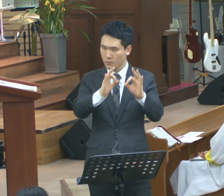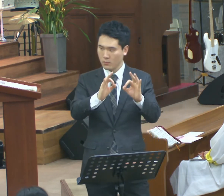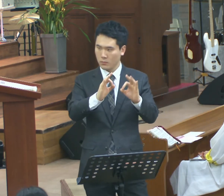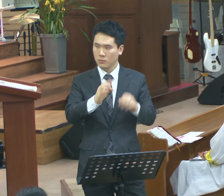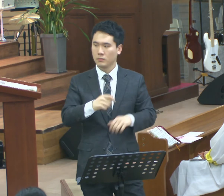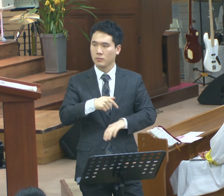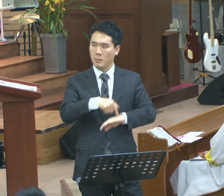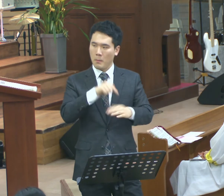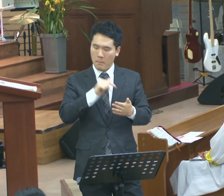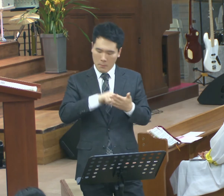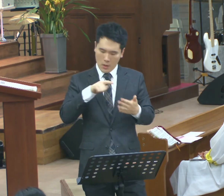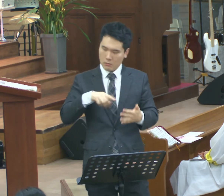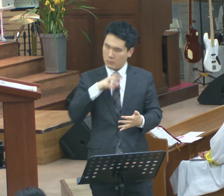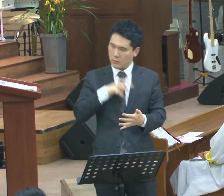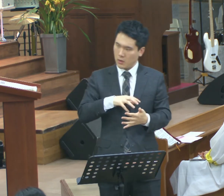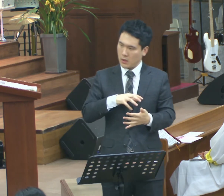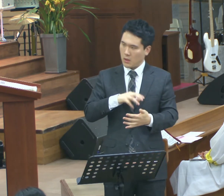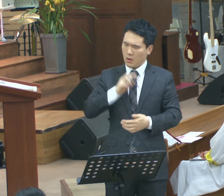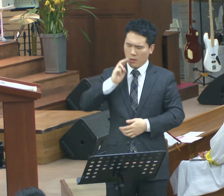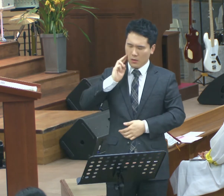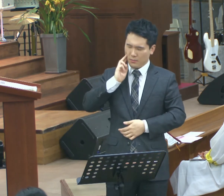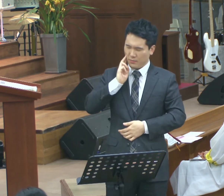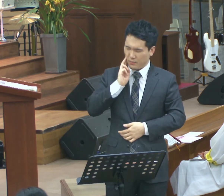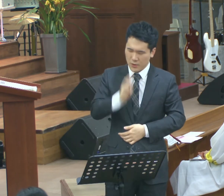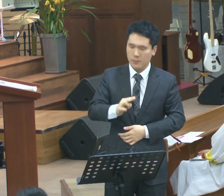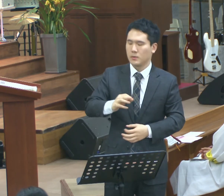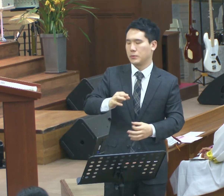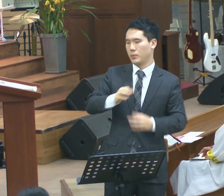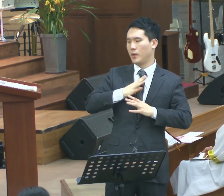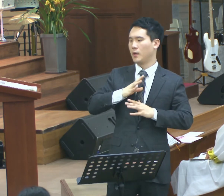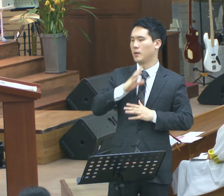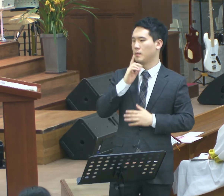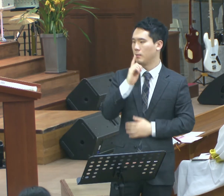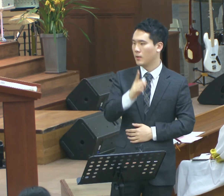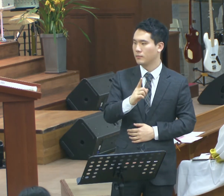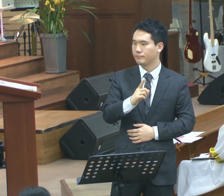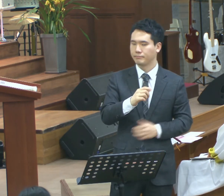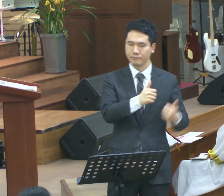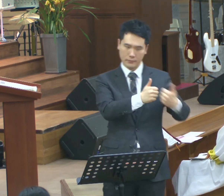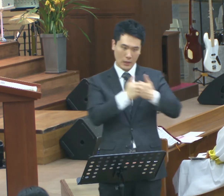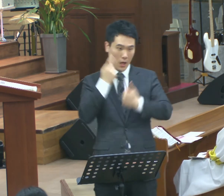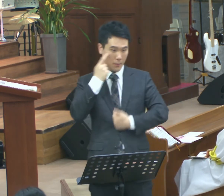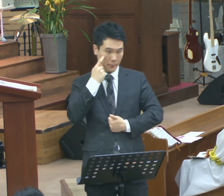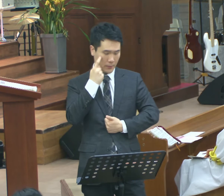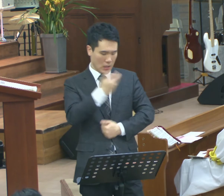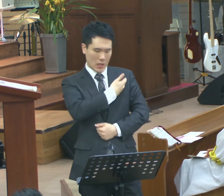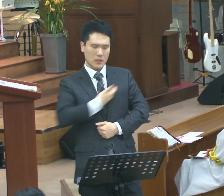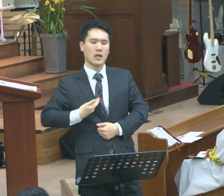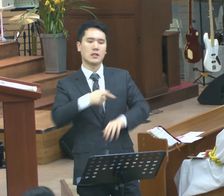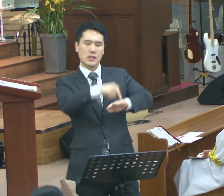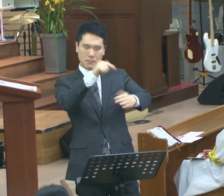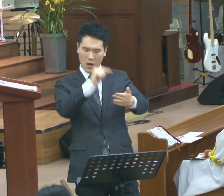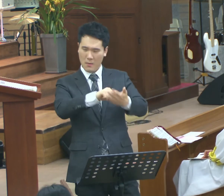제자들이 마음에 심히 놀라니 따라합시다. 제자들이 마음에 심히 놀라니